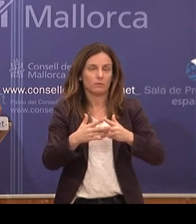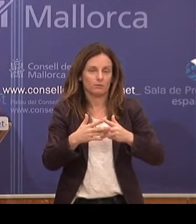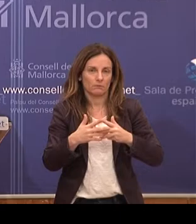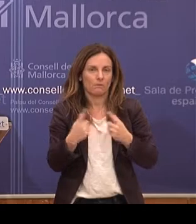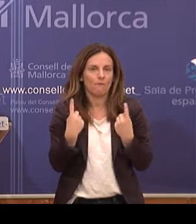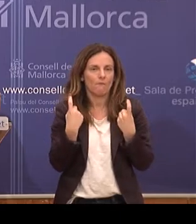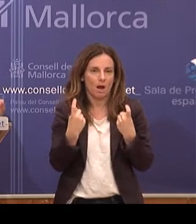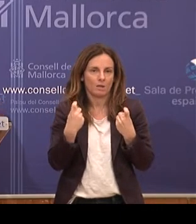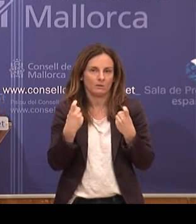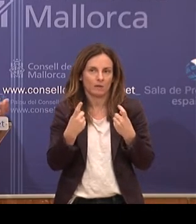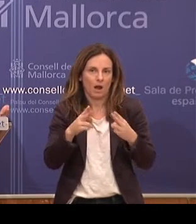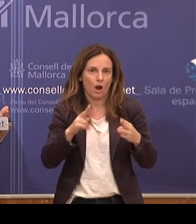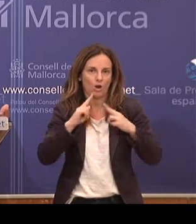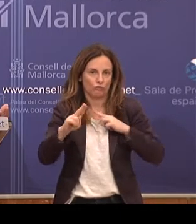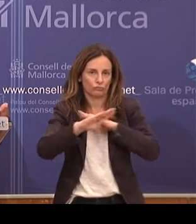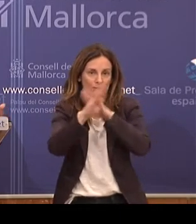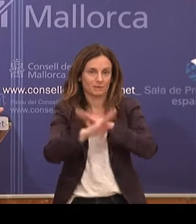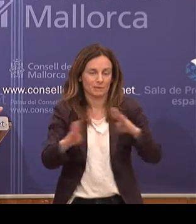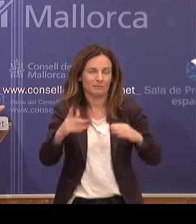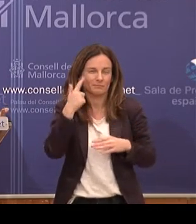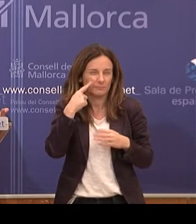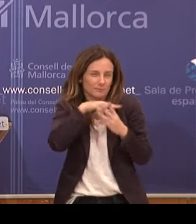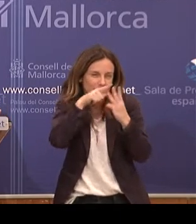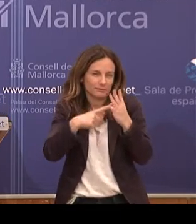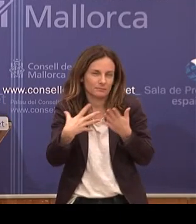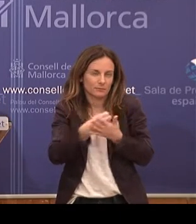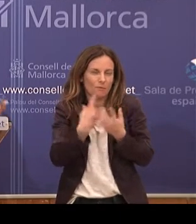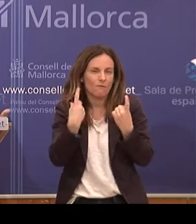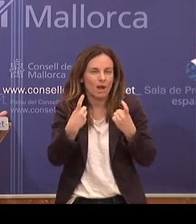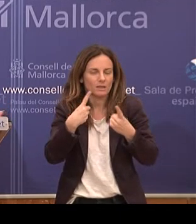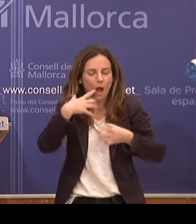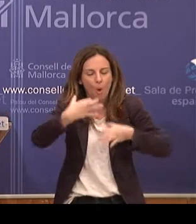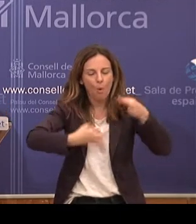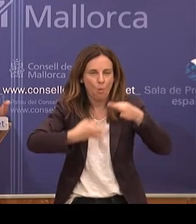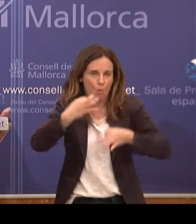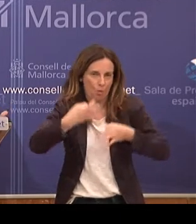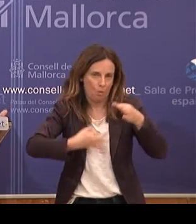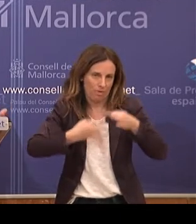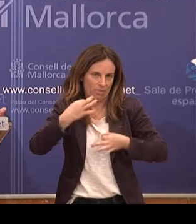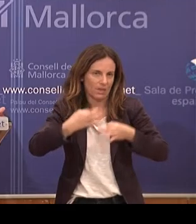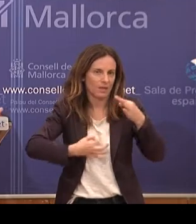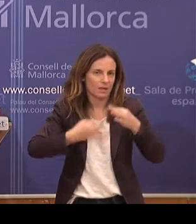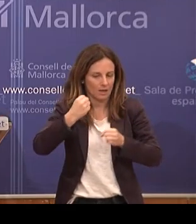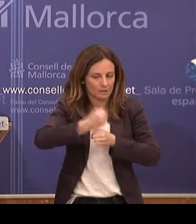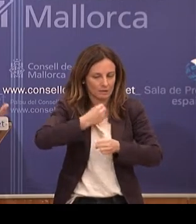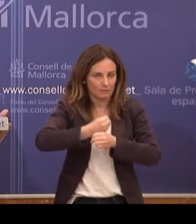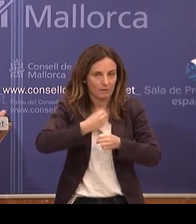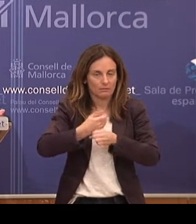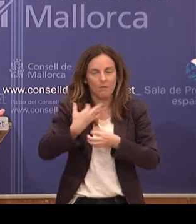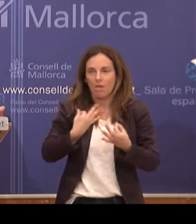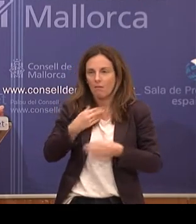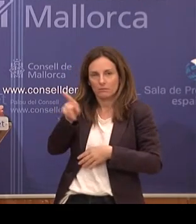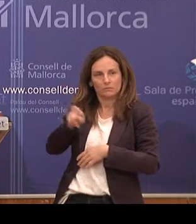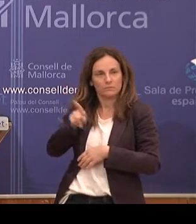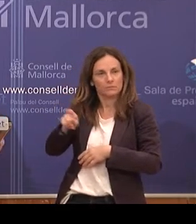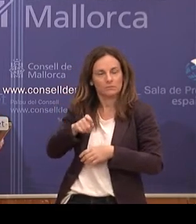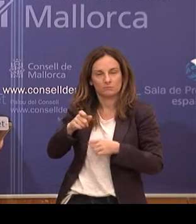que tenim a l'aire. Ara vos deixaré amb en Tomeu Togores que vos explicarà de quina manera